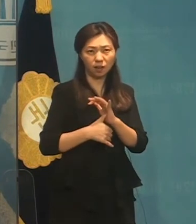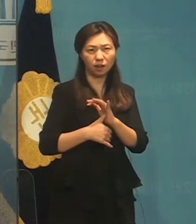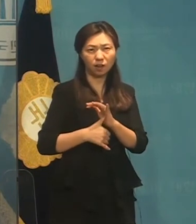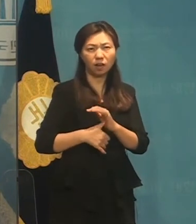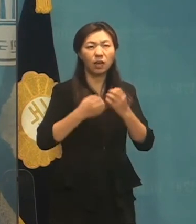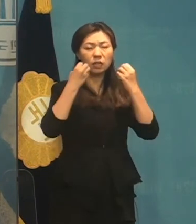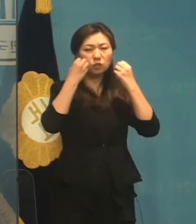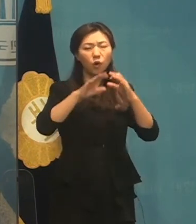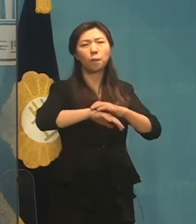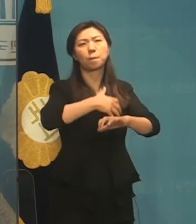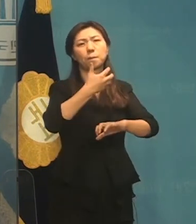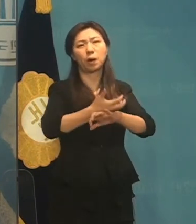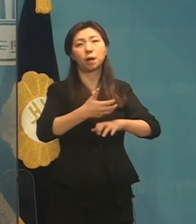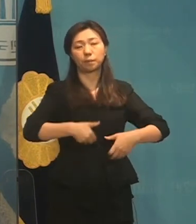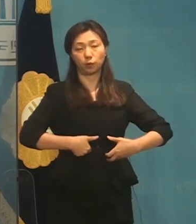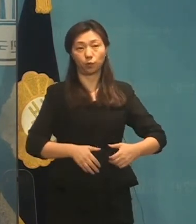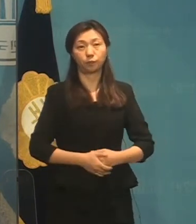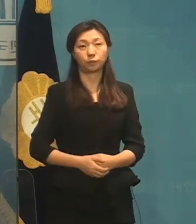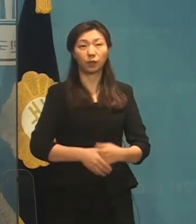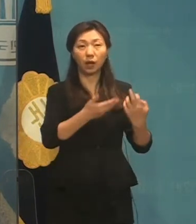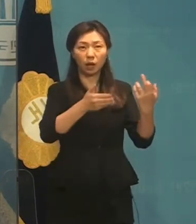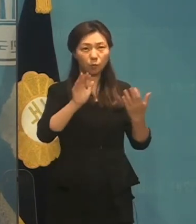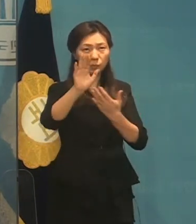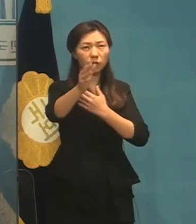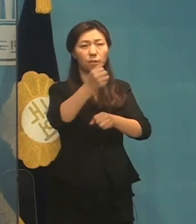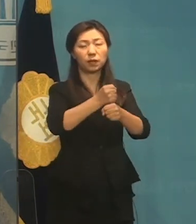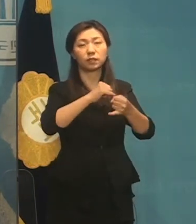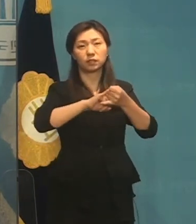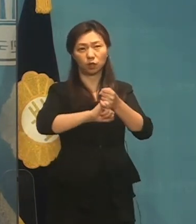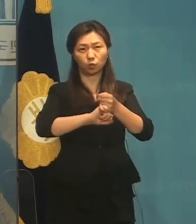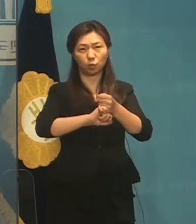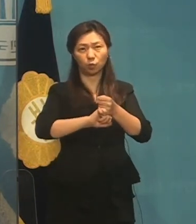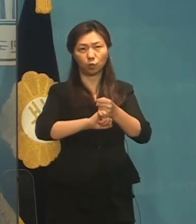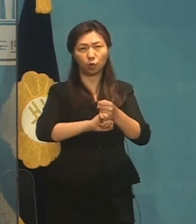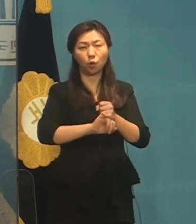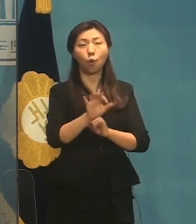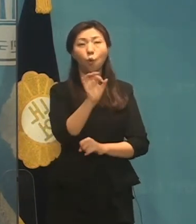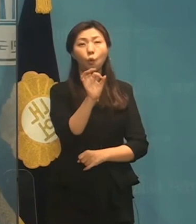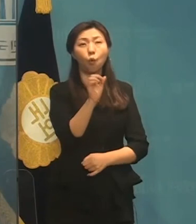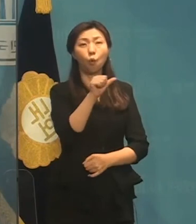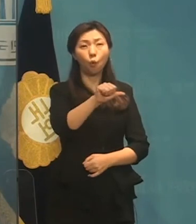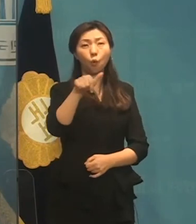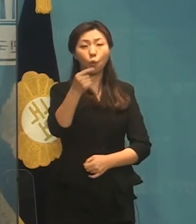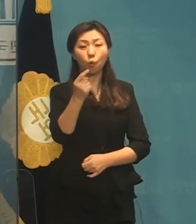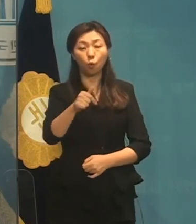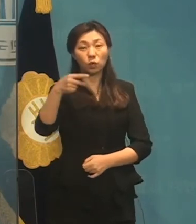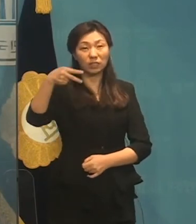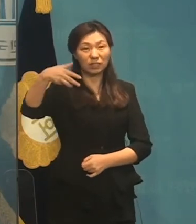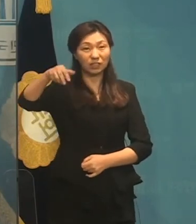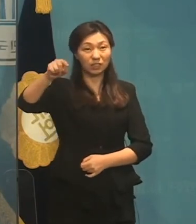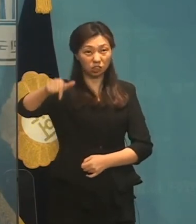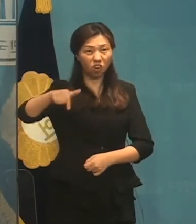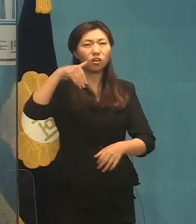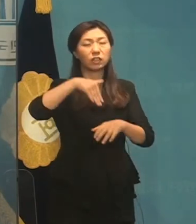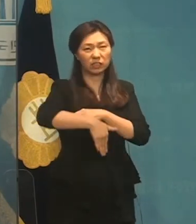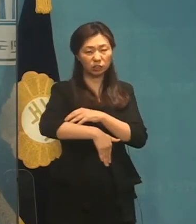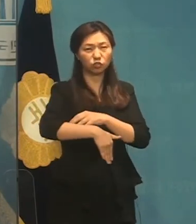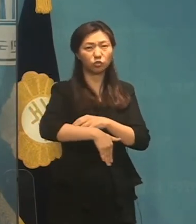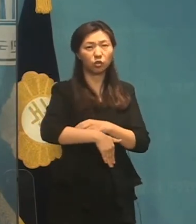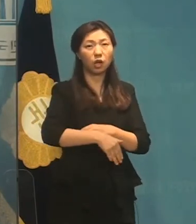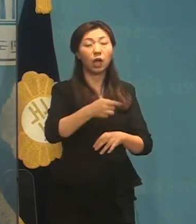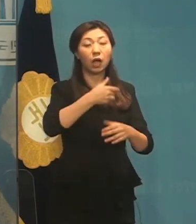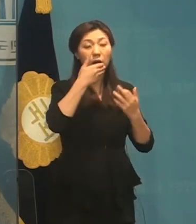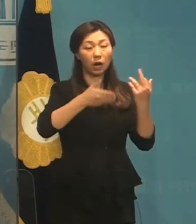합니다. 저는 강원도 미래를 만들겠습니다. 5국 2특 전략에 따라 강원 평화특별자치도를